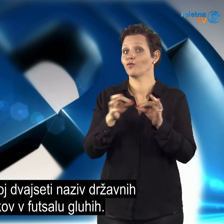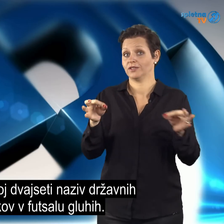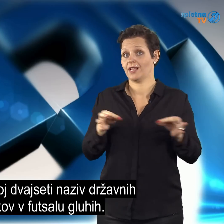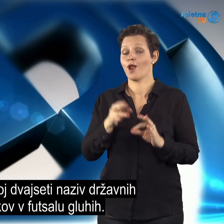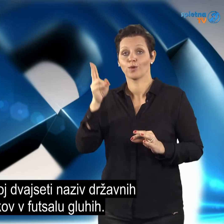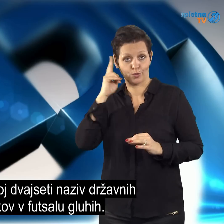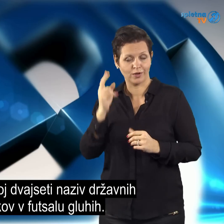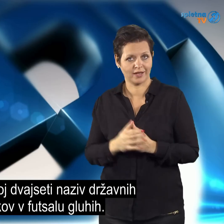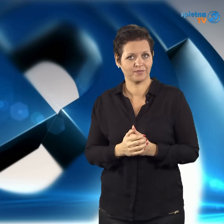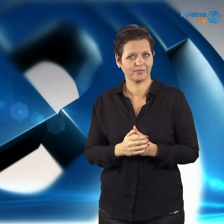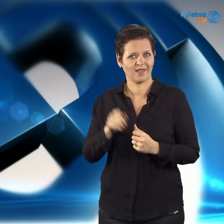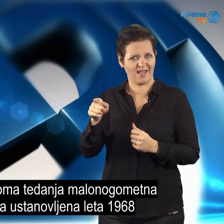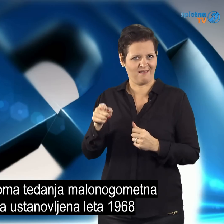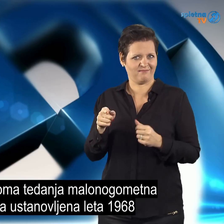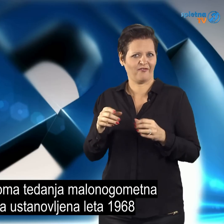gluhih.